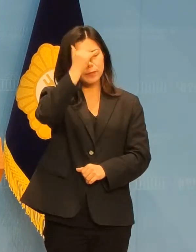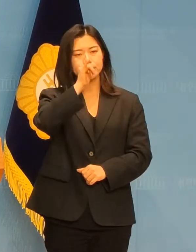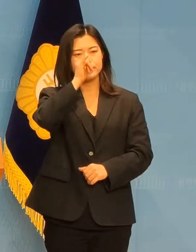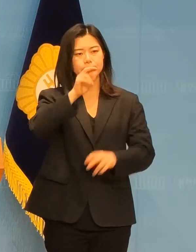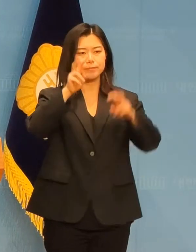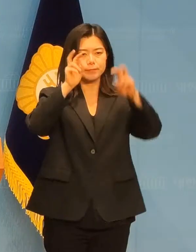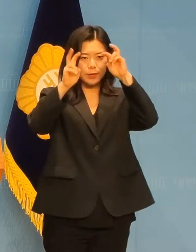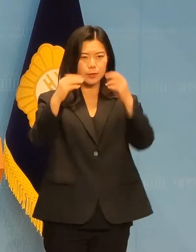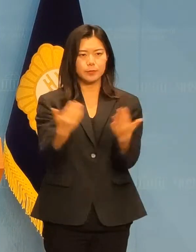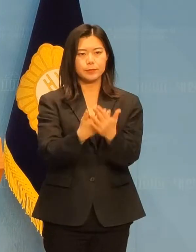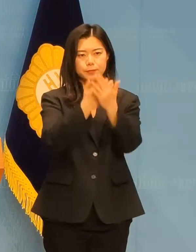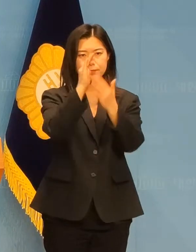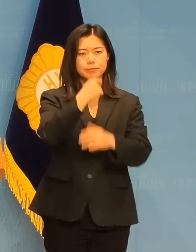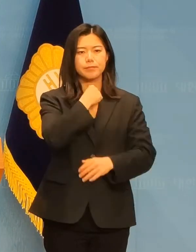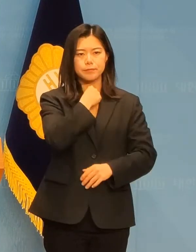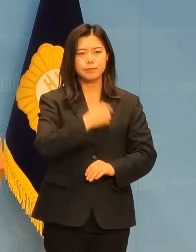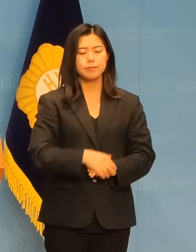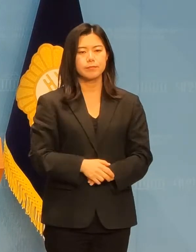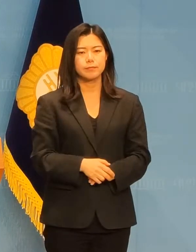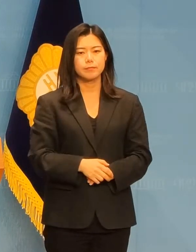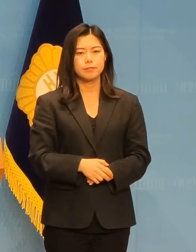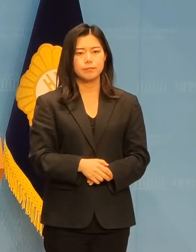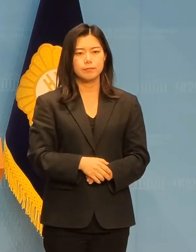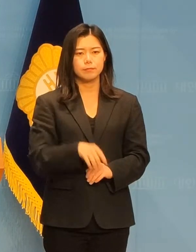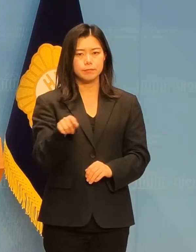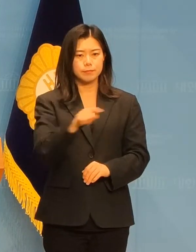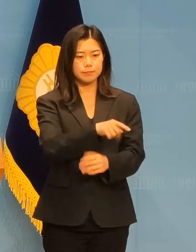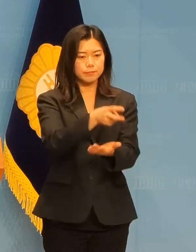기업으로 성장하길 바랍니다. 끝으로 이 두